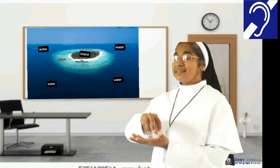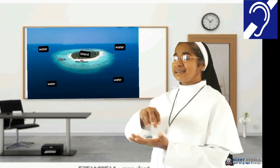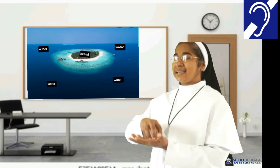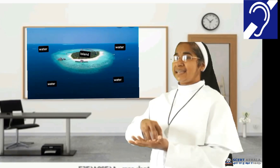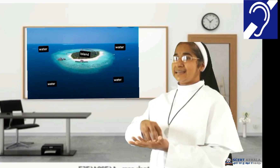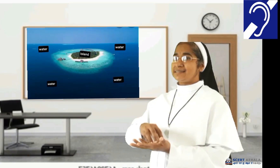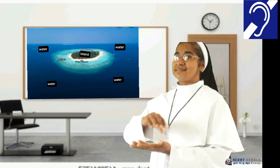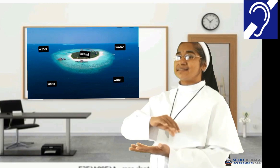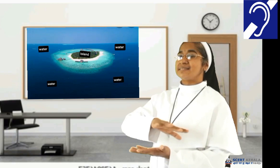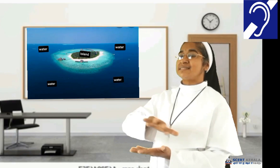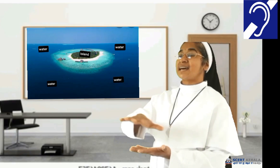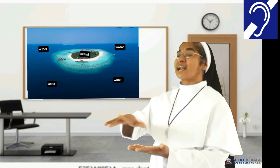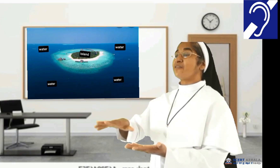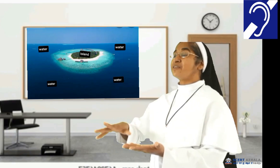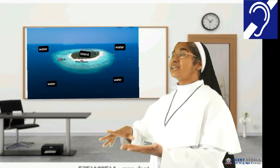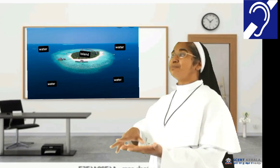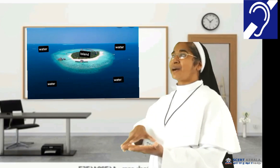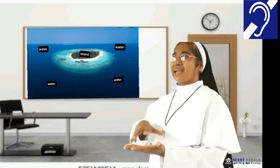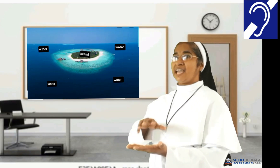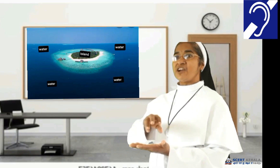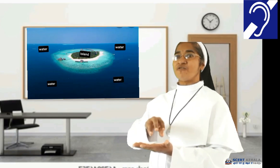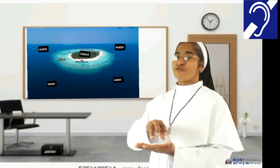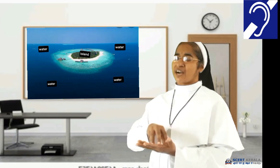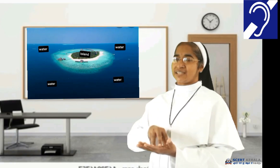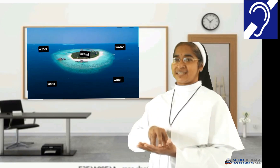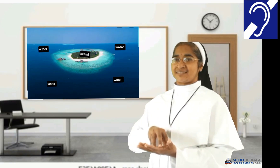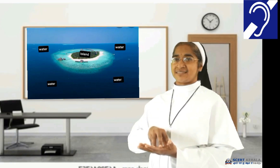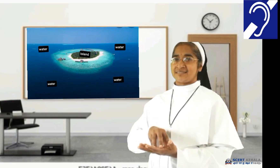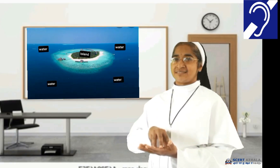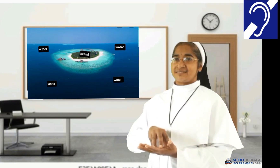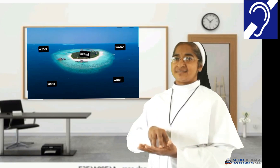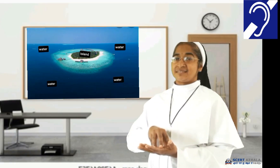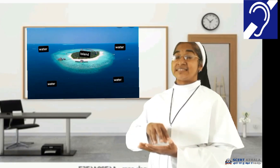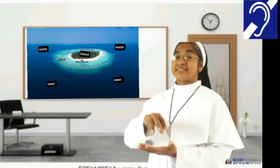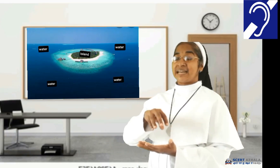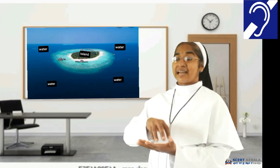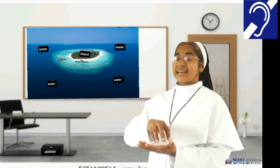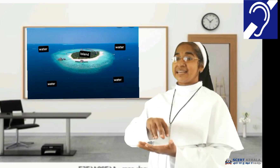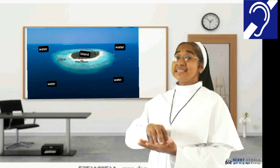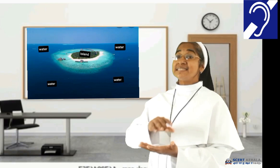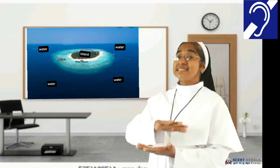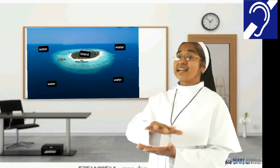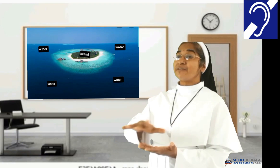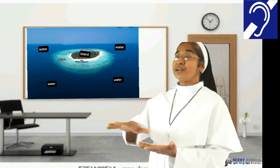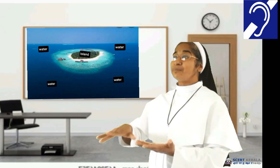ലാൻഡ് ഈസ് സറൗണ്ടഡ് ബൈ വാട്ടർ. The land is surrounded